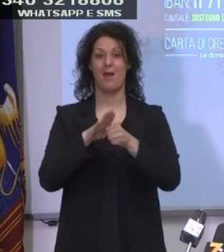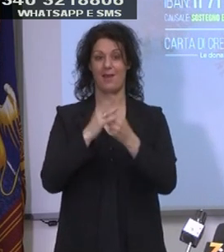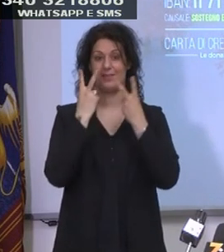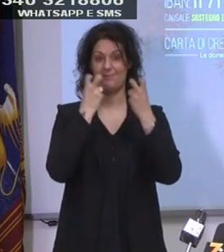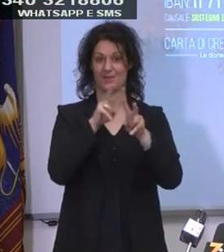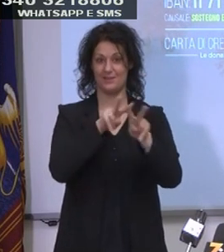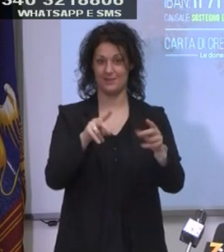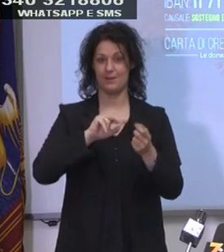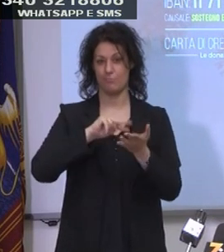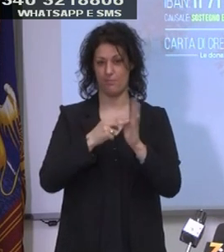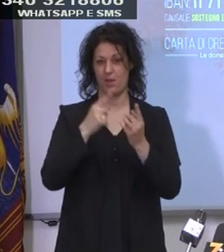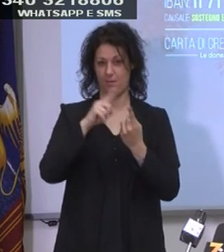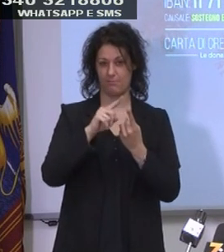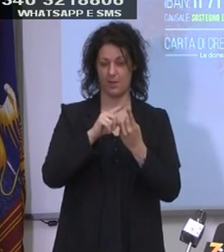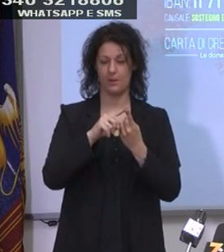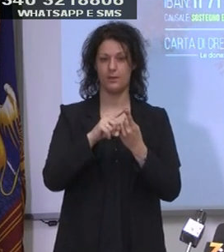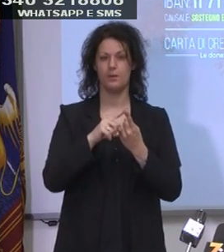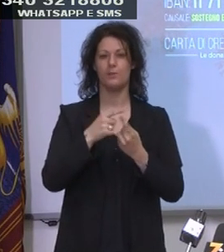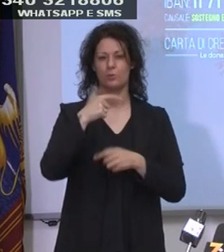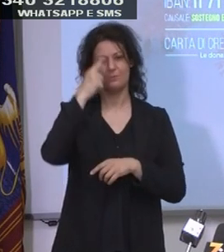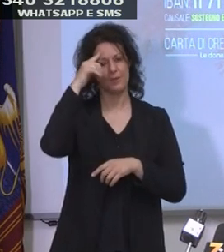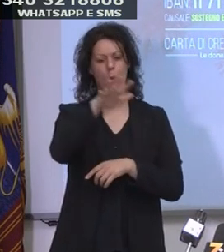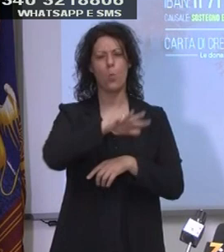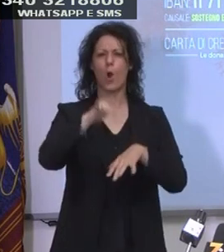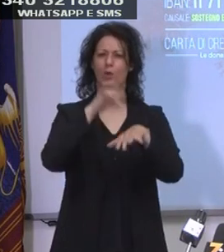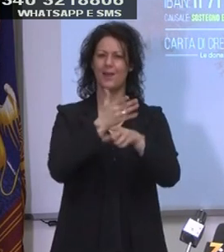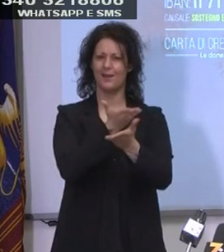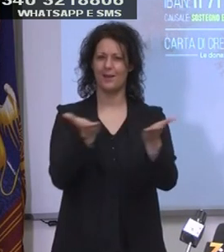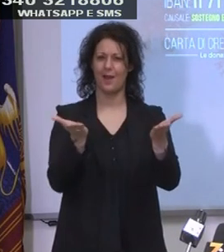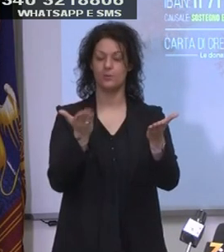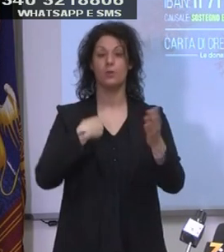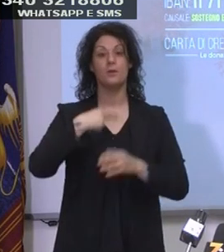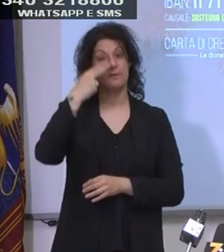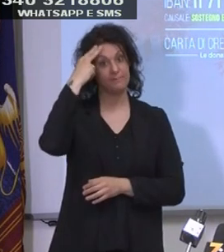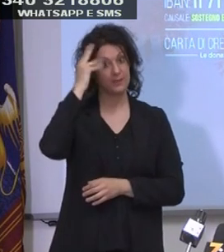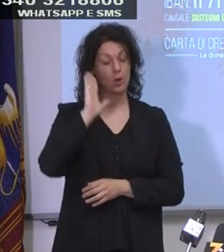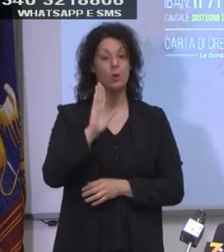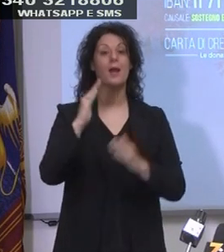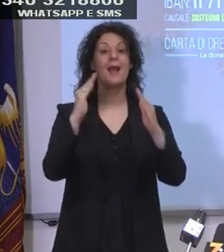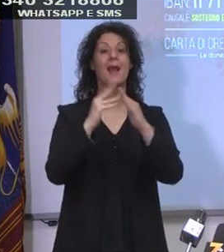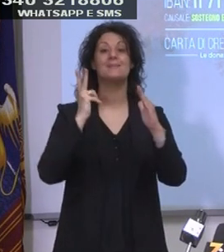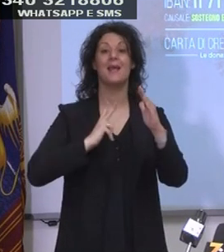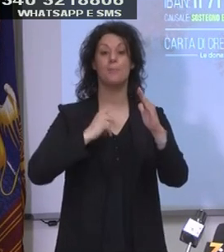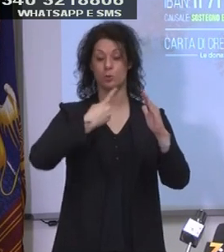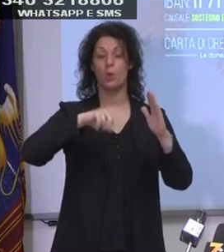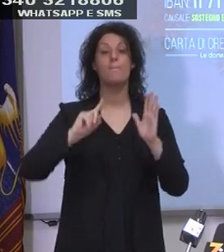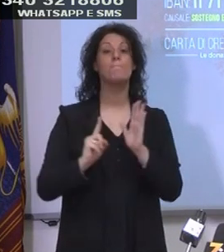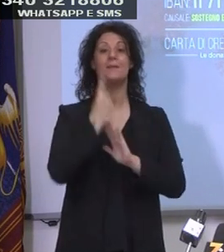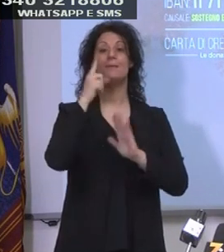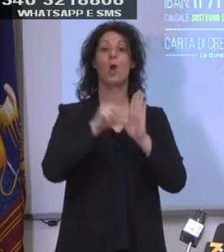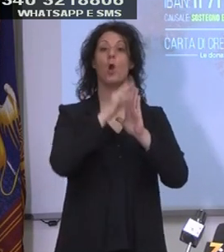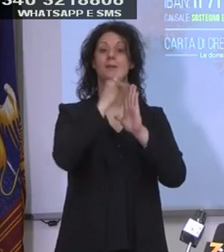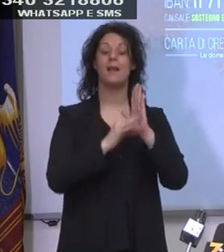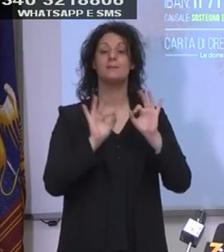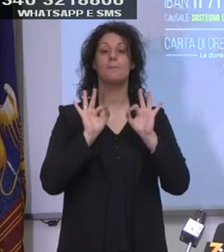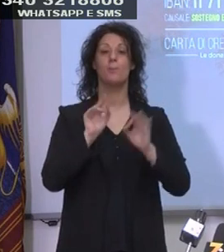così delicati, voglio ricordare che le case di riposo sono state oggetto del primo provvedimento con la prima ordinanza, eravamo il 23